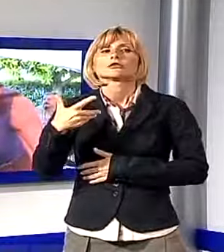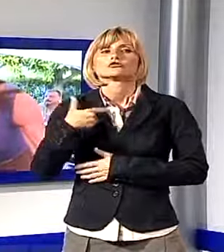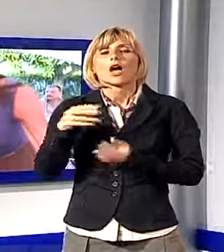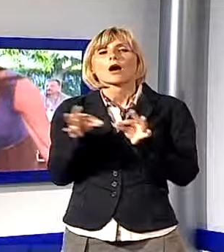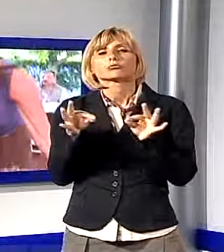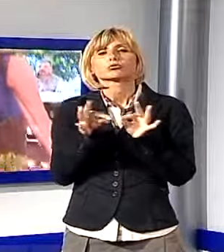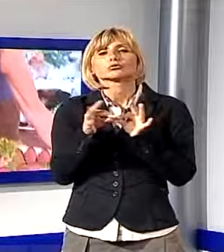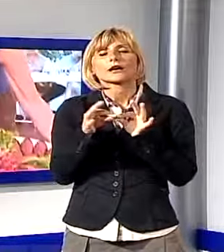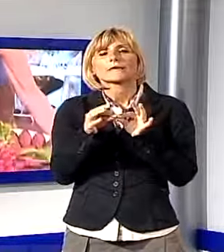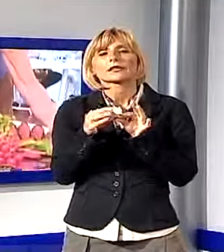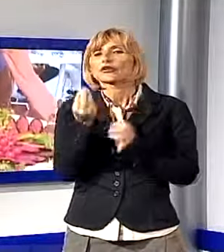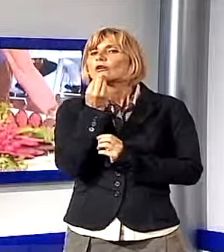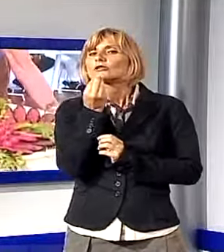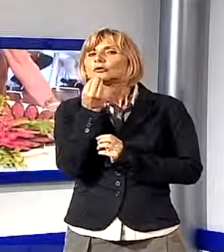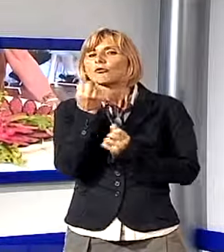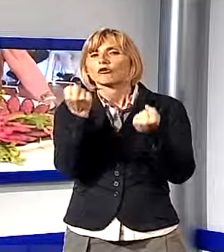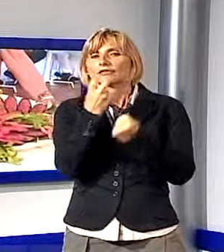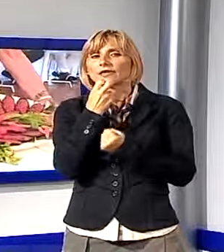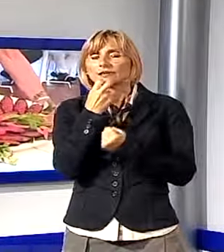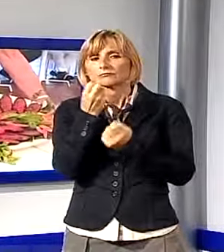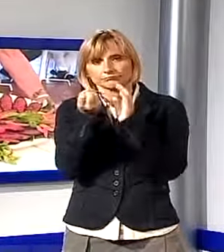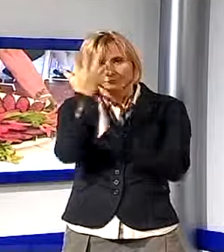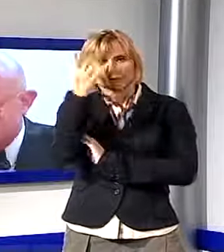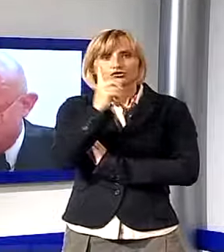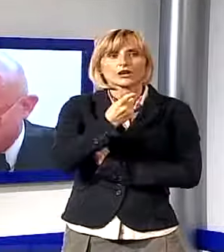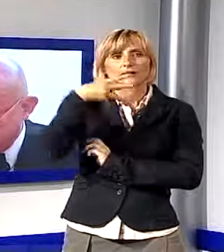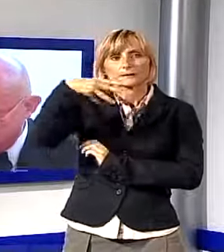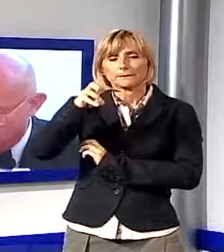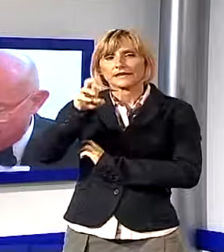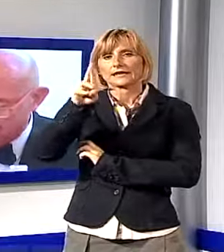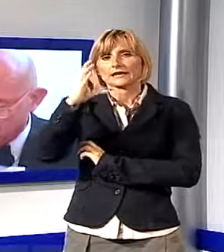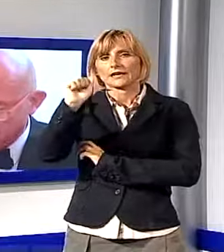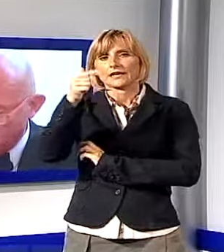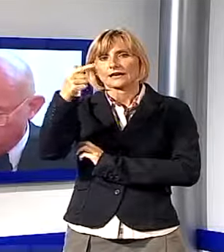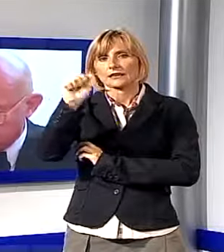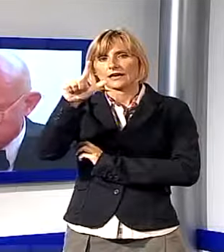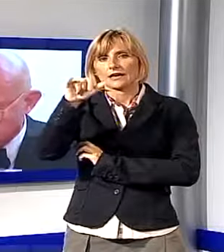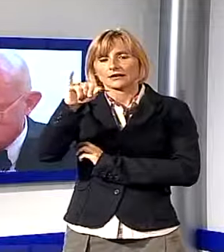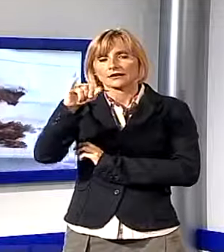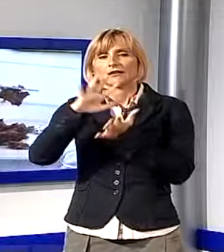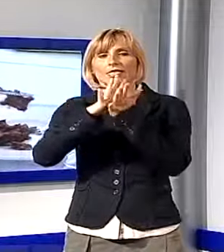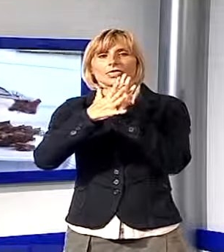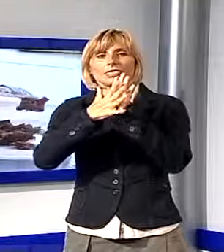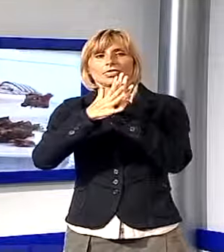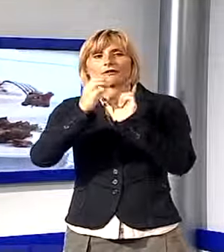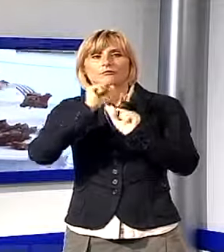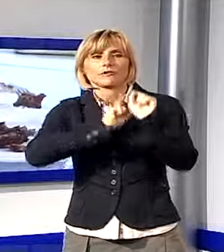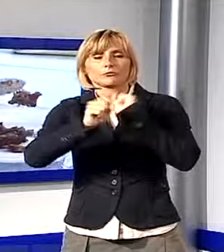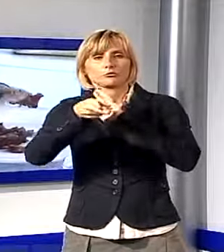l'appuntamento enogastronomico di Forte dei Marmi ideato da Gianni Mercatali, diventato sempre più glamour. Ha visto presenti in